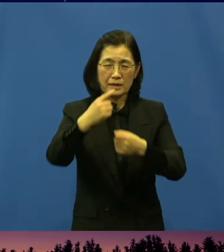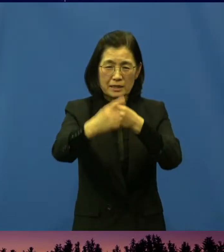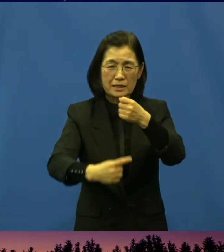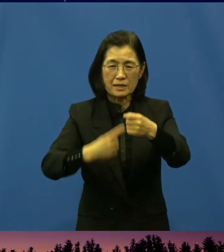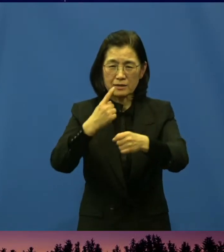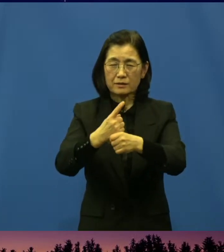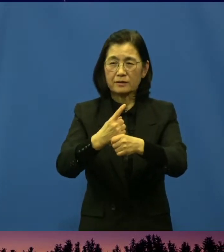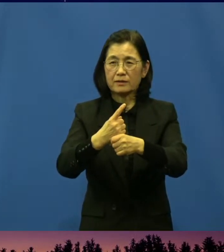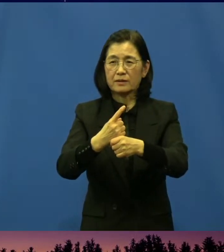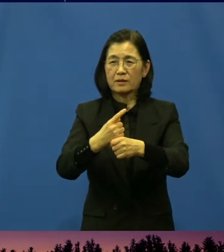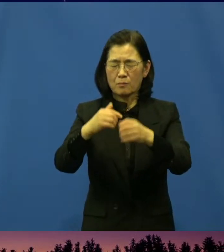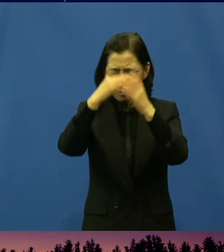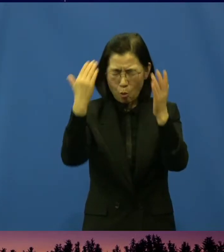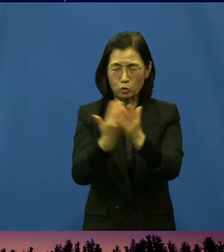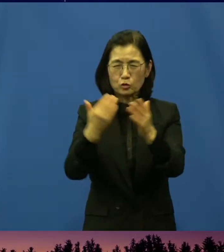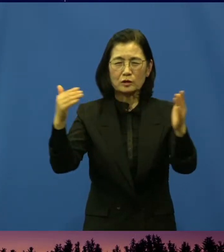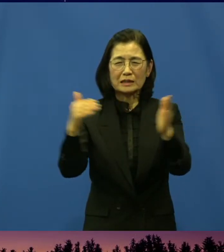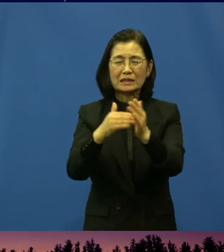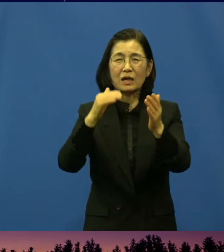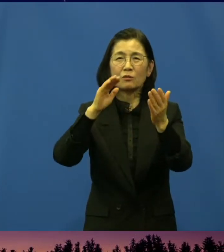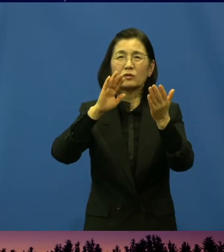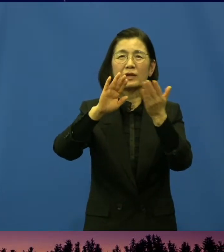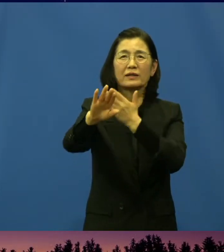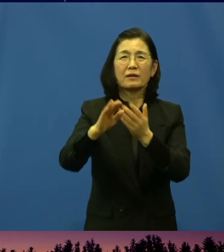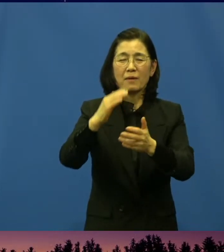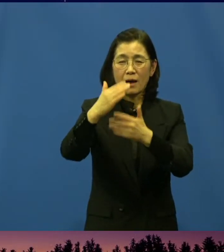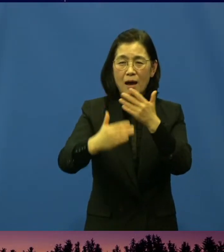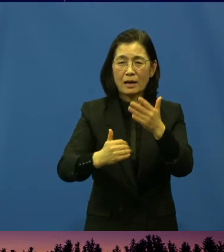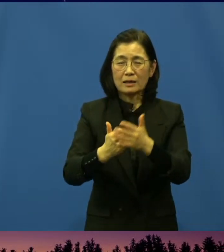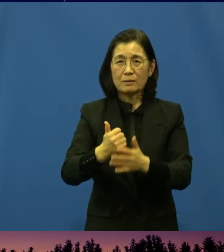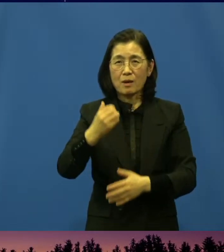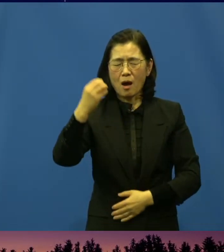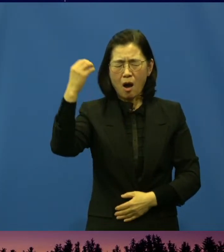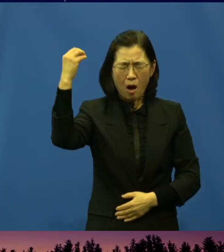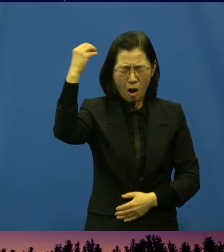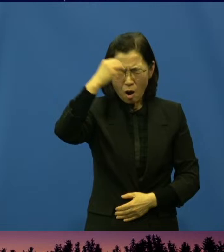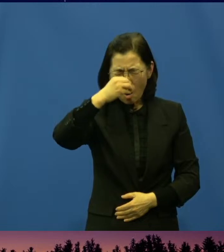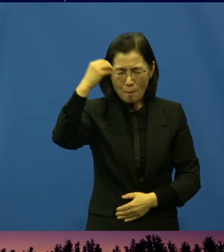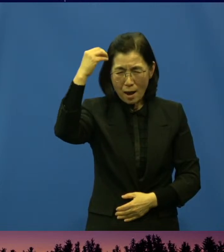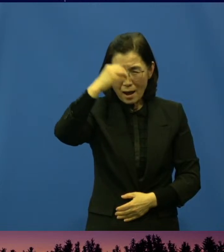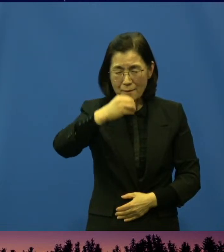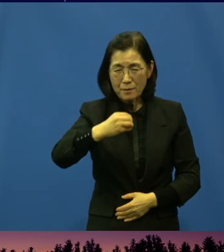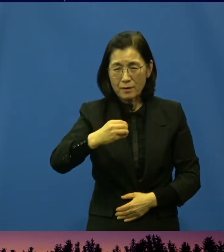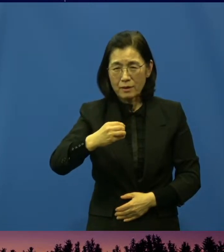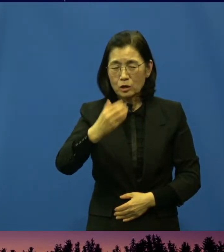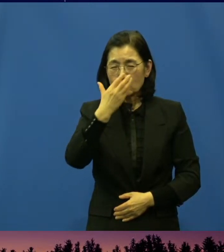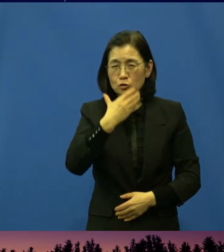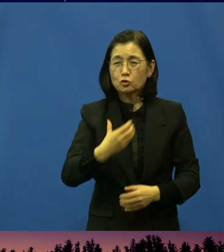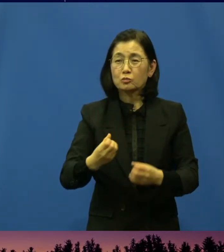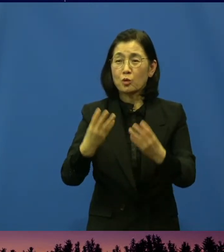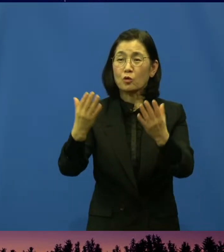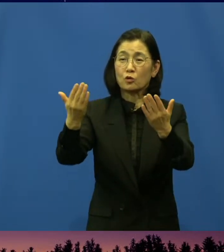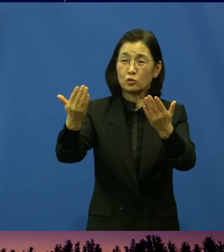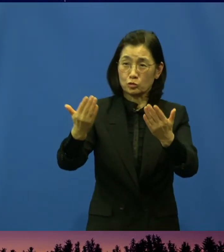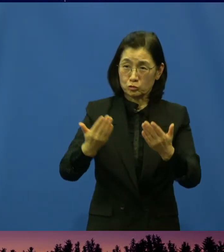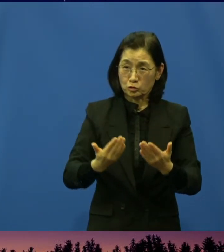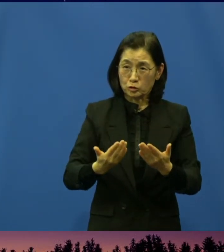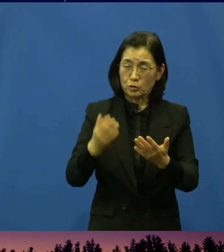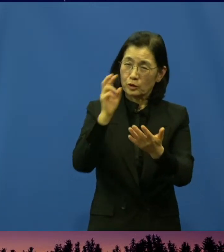나면 와, 하나님이 어마어마한 일을 내 삶 가운데 행하셨구나 찬양할 수 있는